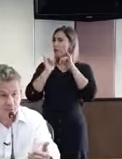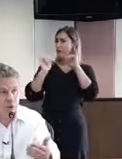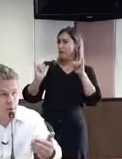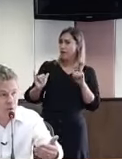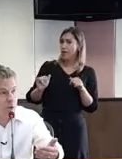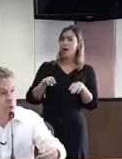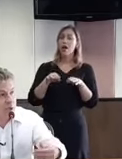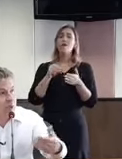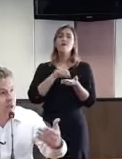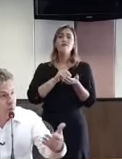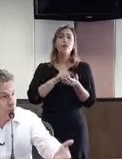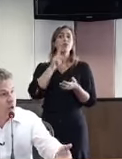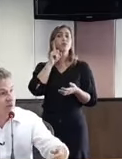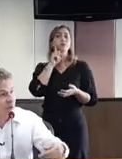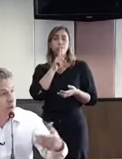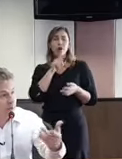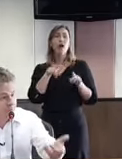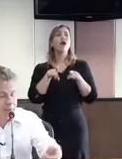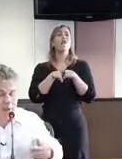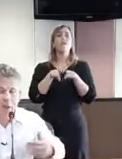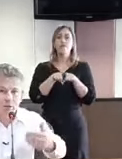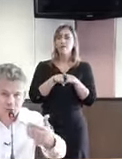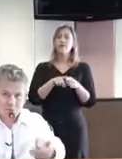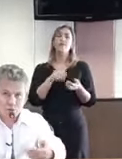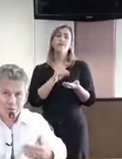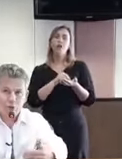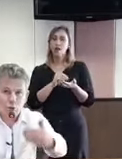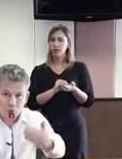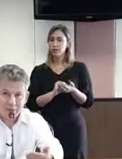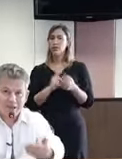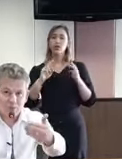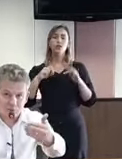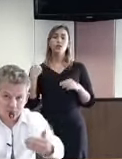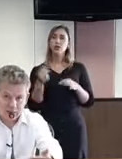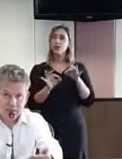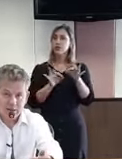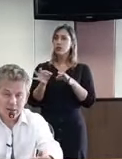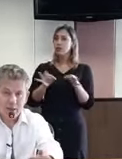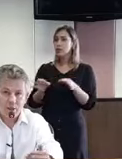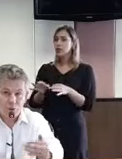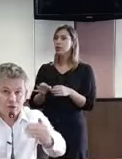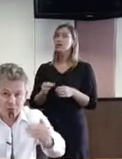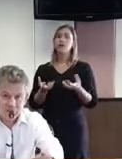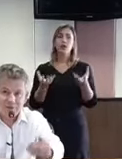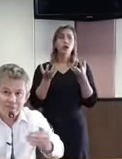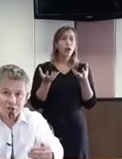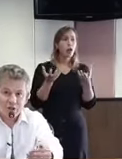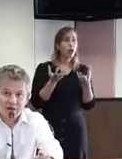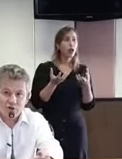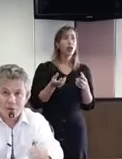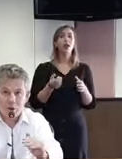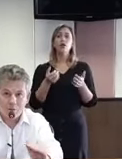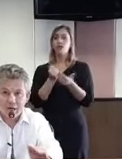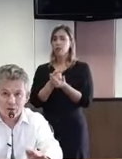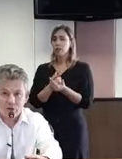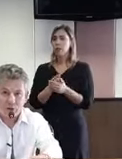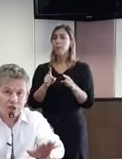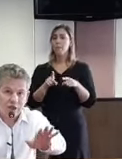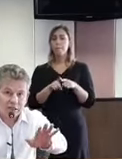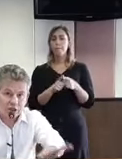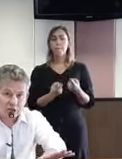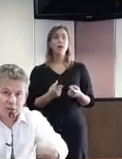está faltando respirador, está faltando EPI. Nós estamos tomando todas as providências possíveis e imagináveis para comprar